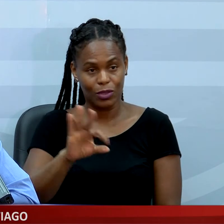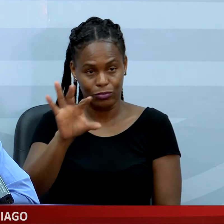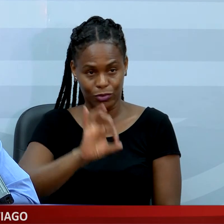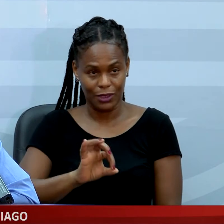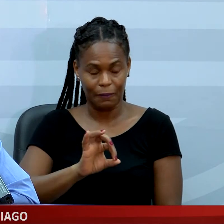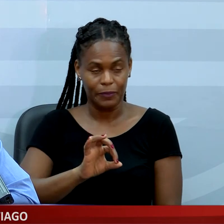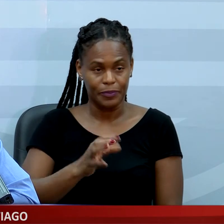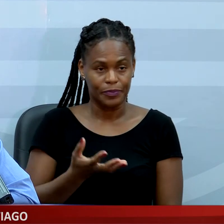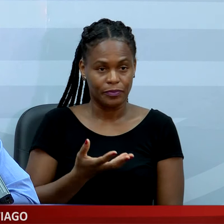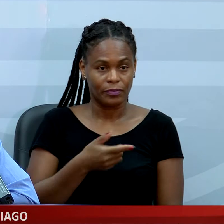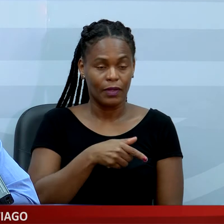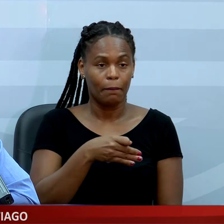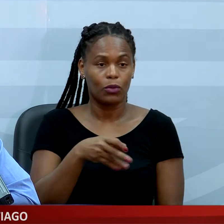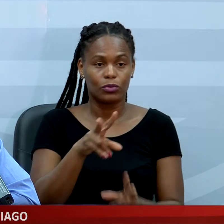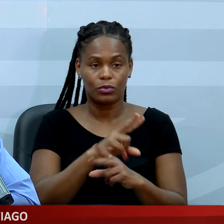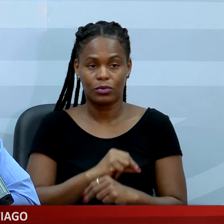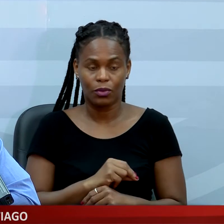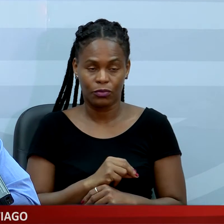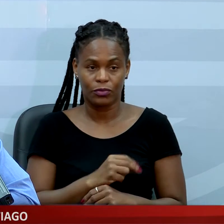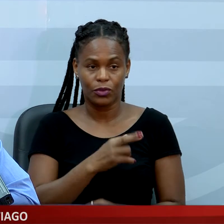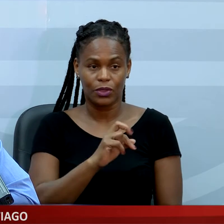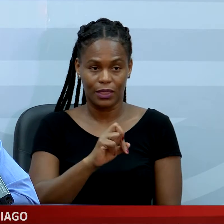93,4%. Em Porto Novo,